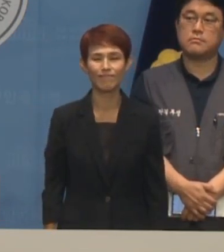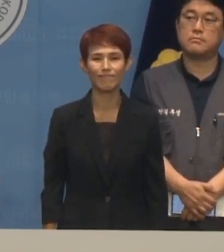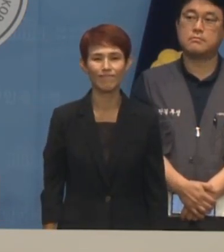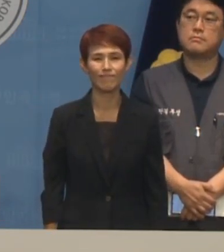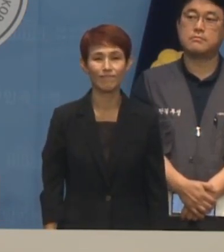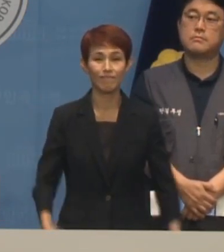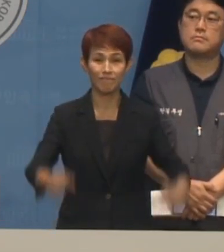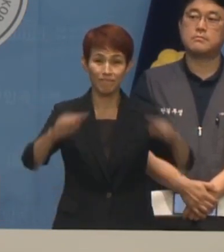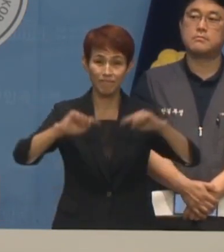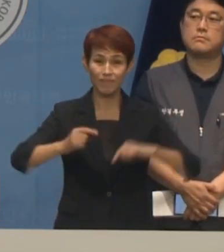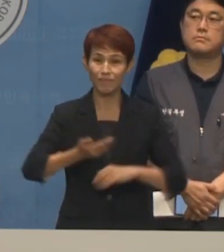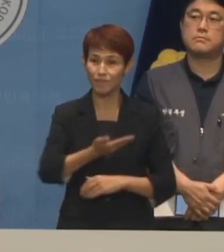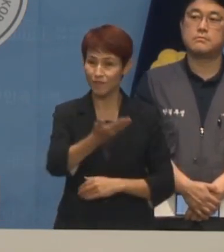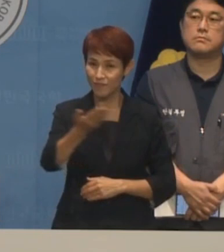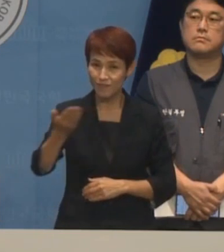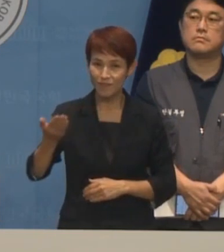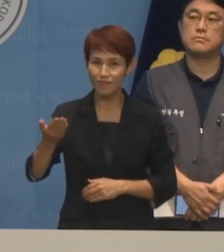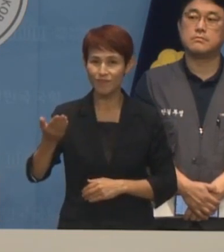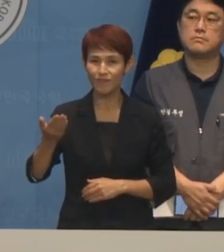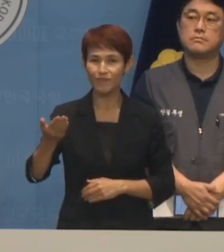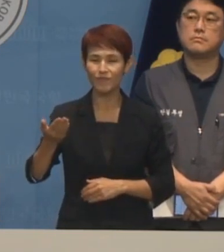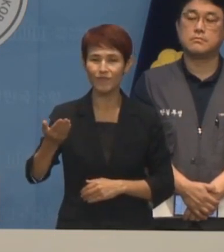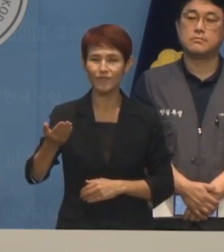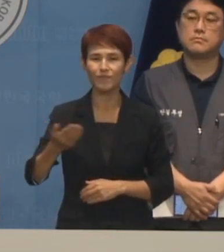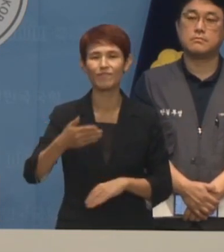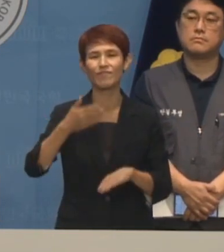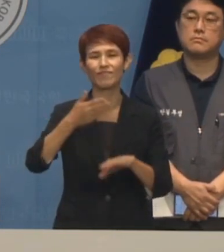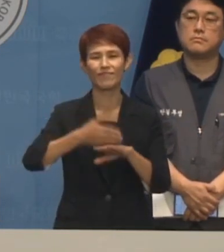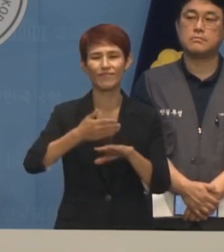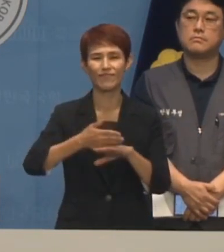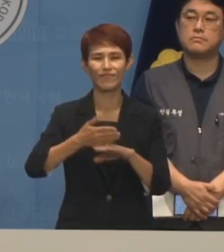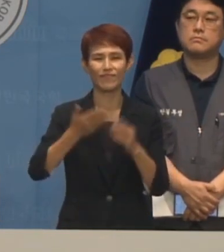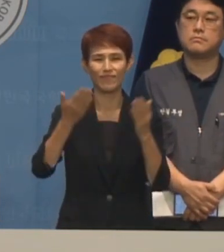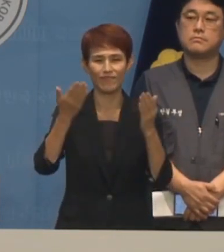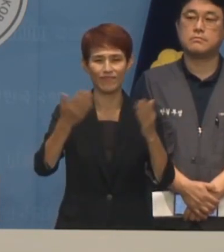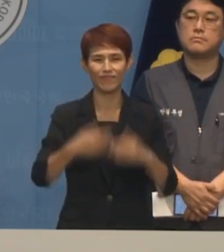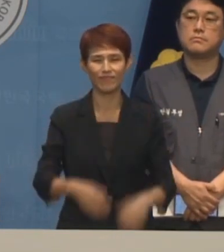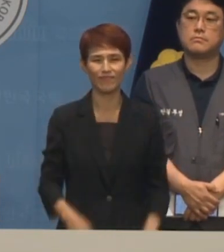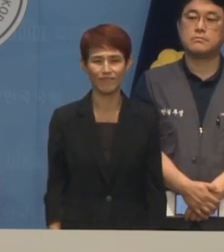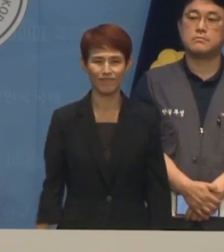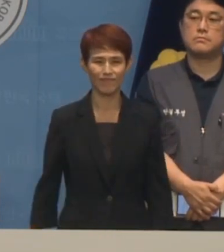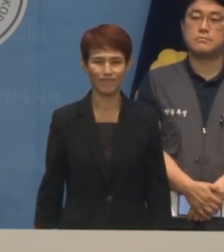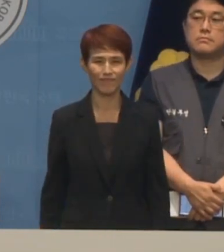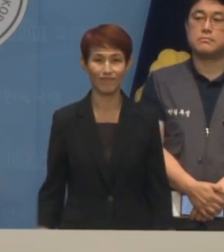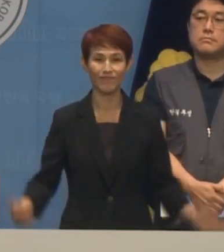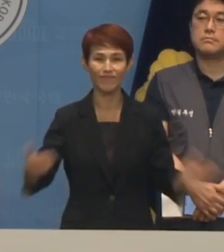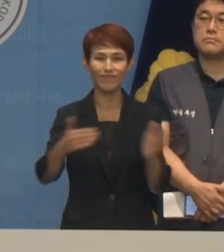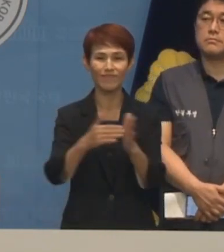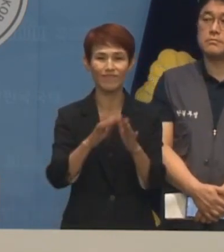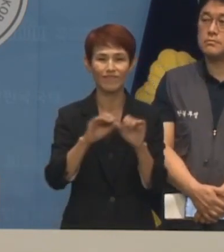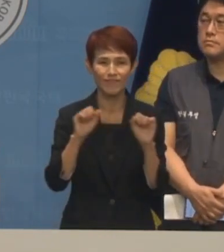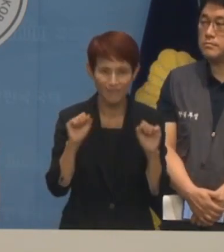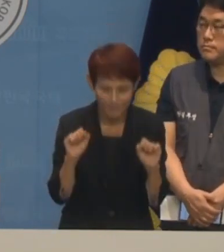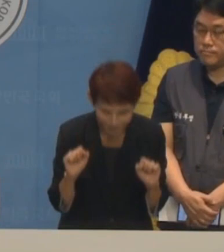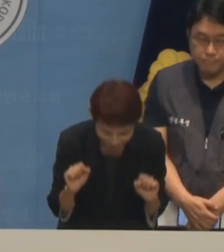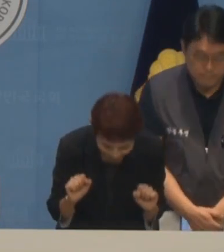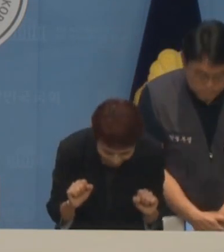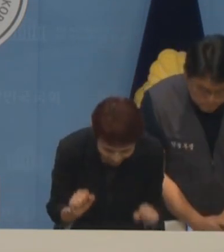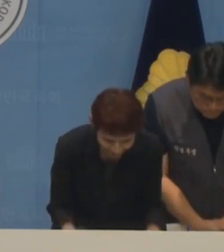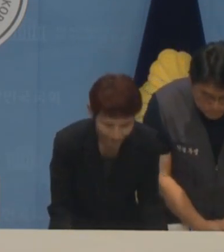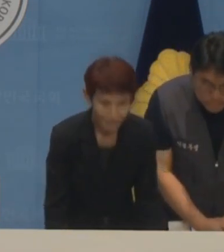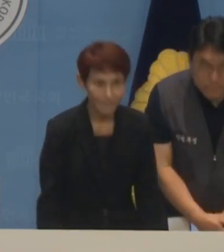한번 참석해 주신 기자님들 그리고 모든 분들께 감사의 말씀을 드립니다. 이상으로 기자회견을 마치도록 하겠습니다. 감사합니다.